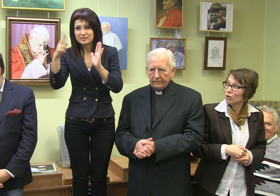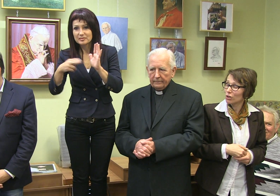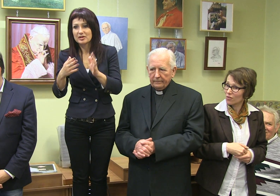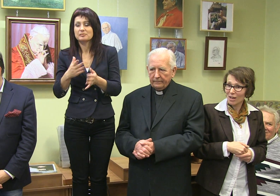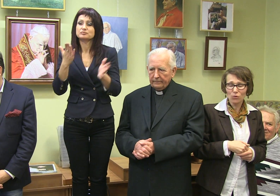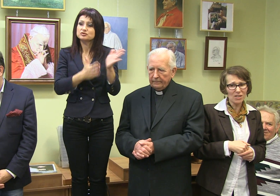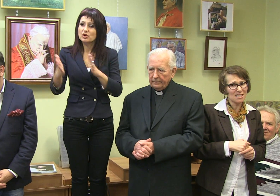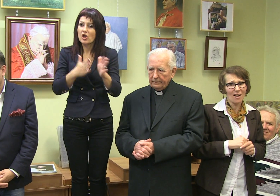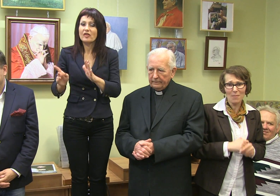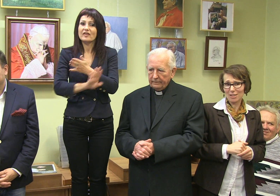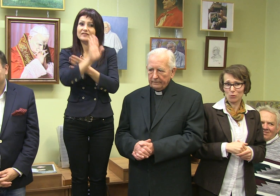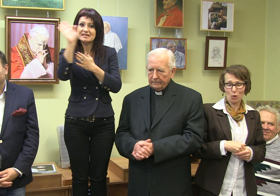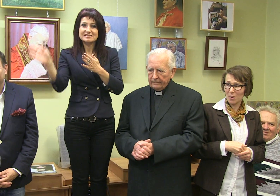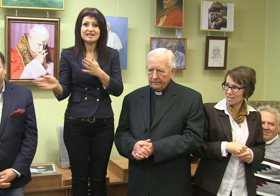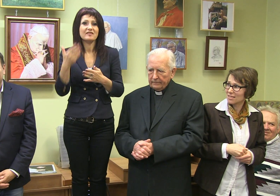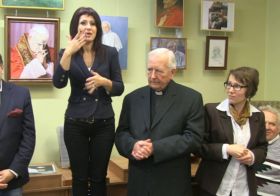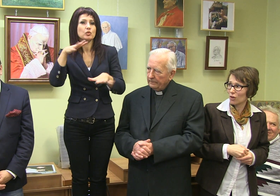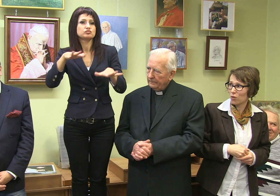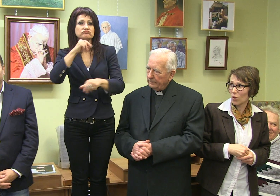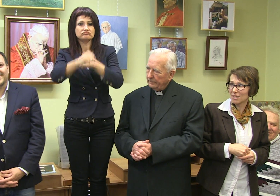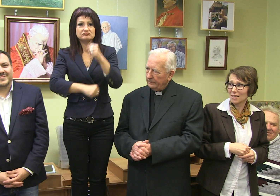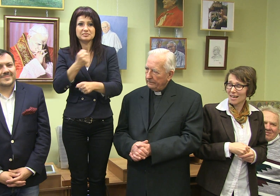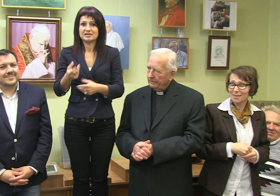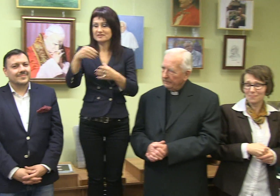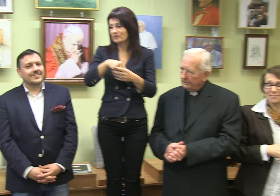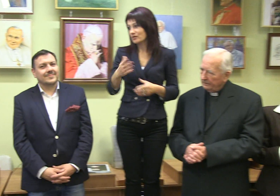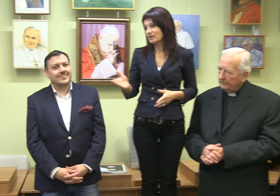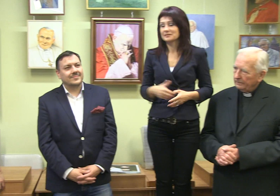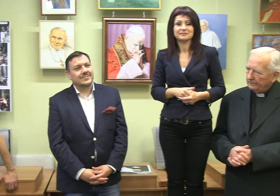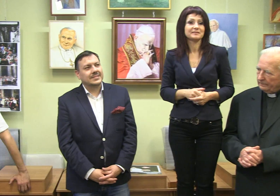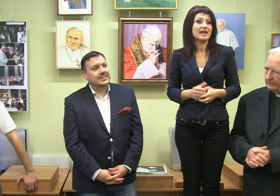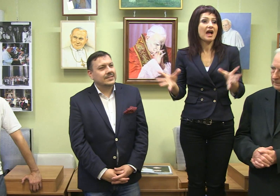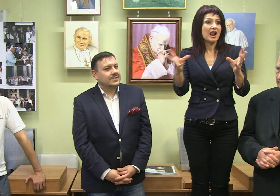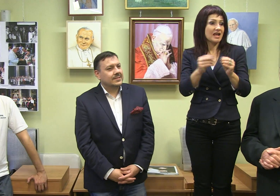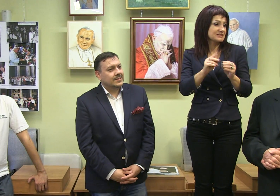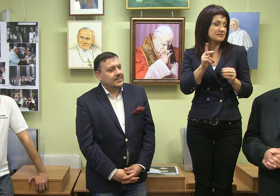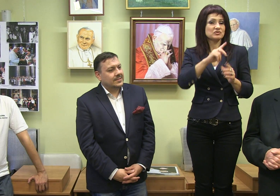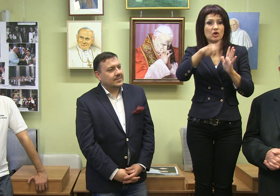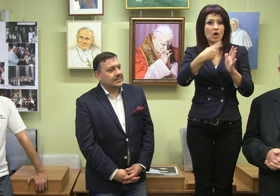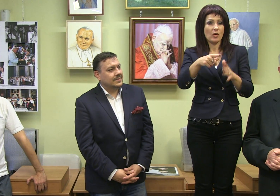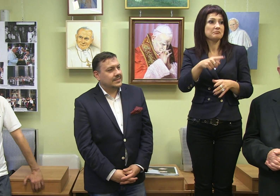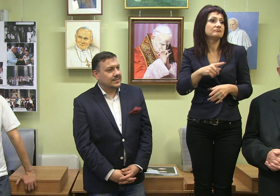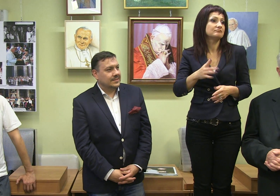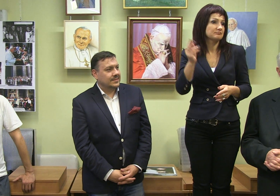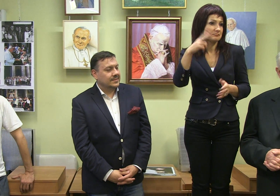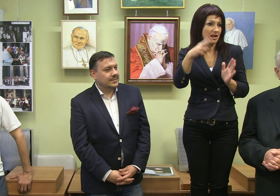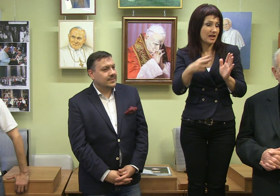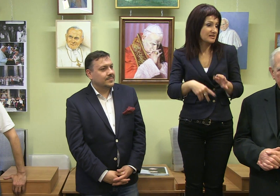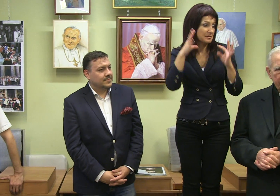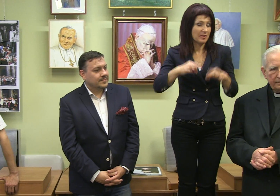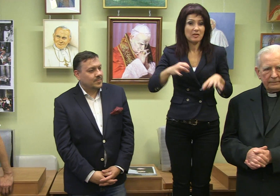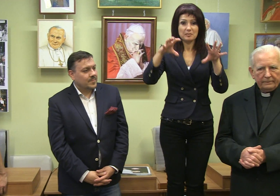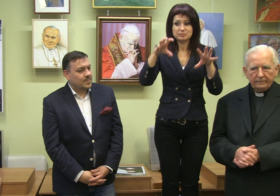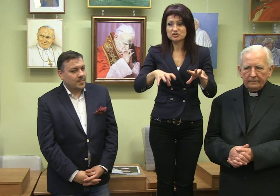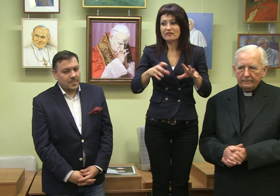przy przygotowywaniu wystaw. Bardzo dużo pracy w tej razem z kołem malarskim. Panią